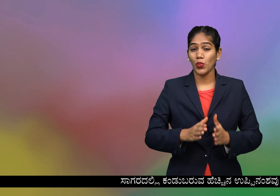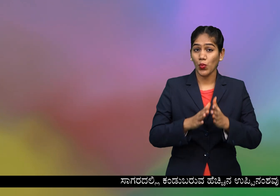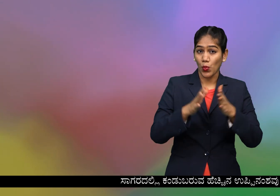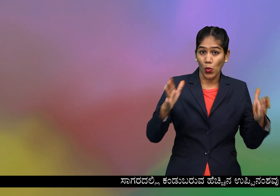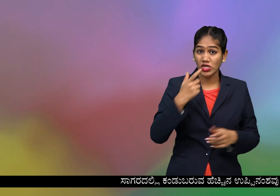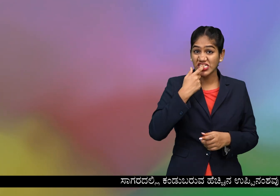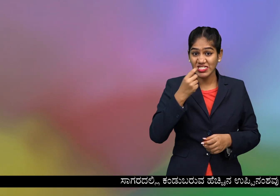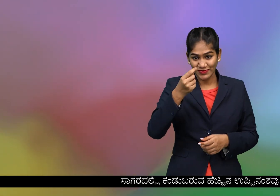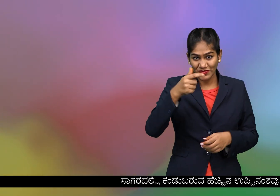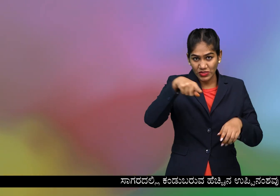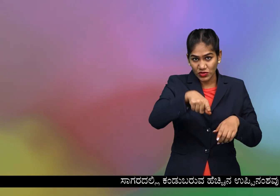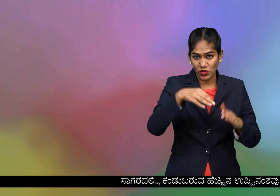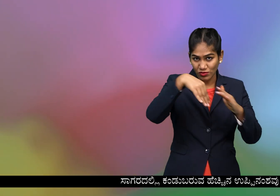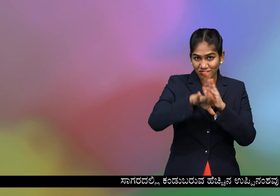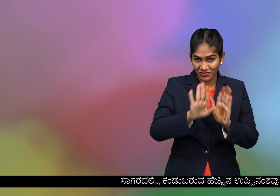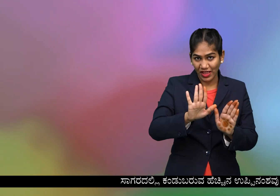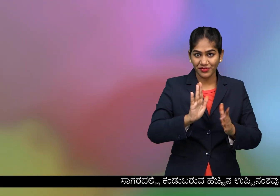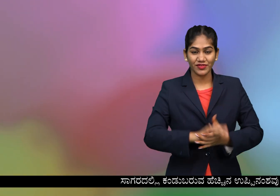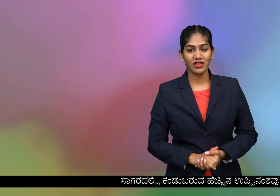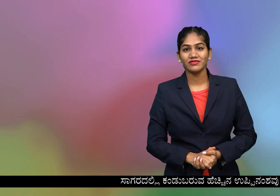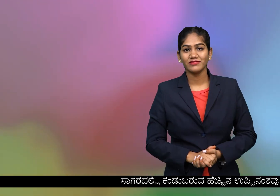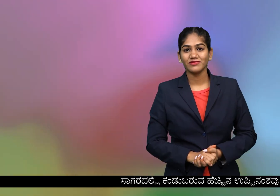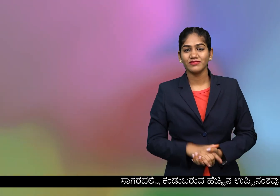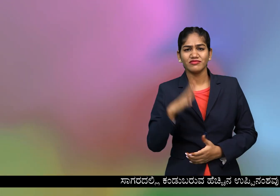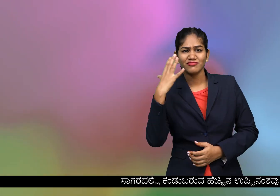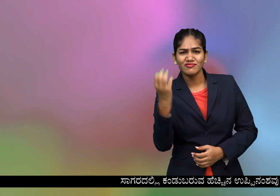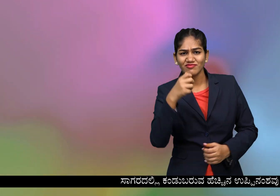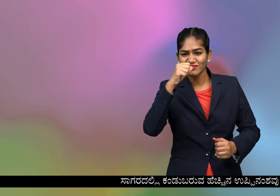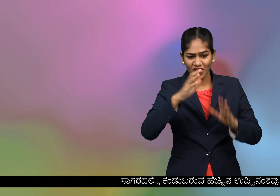ಸಾಗರದಲ್ಲಿ ಕಂಡುಬರುವ ಹೆಚ್ಚಿನ ಉಪ್ಪಿನಂಶವು